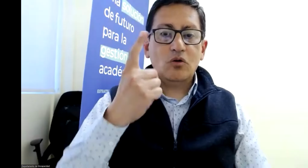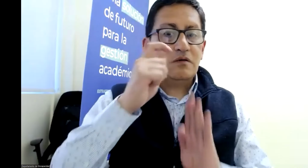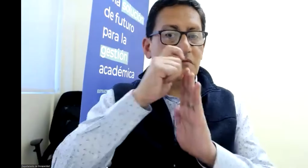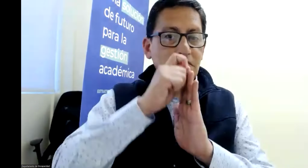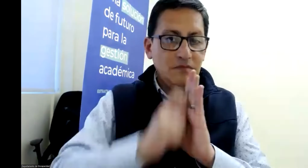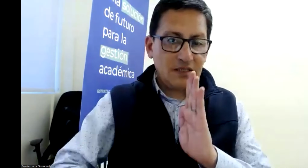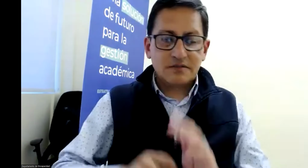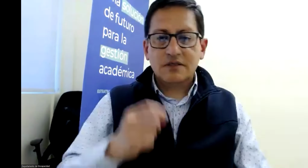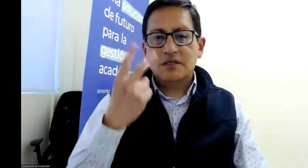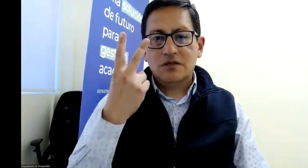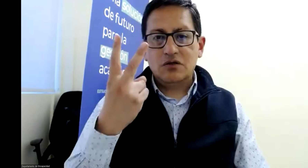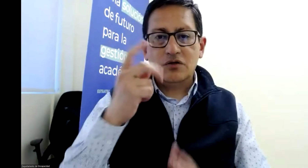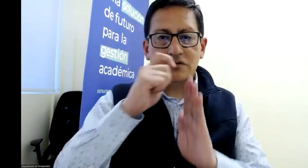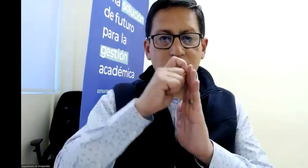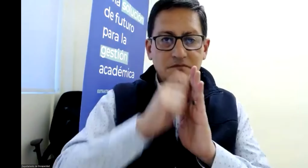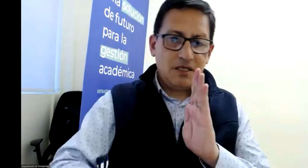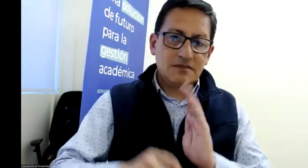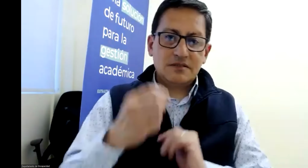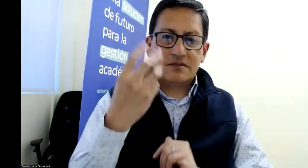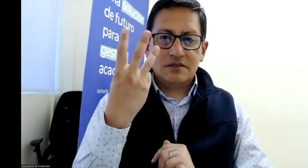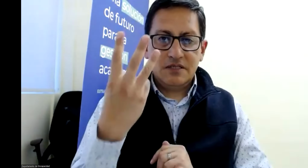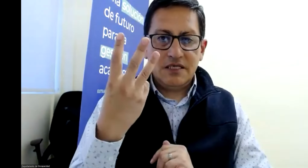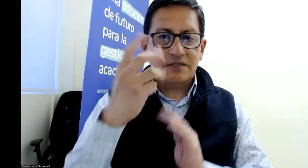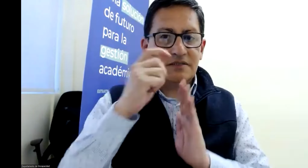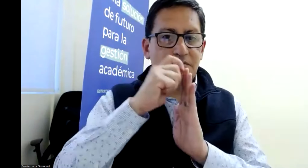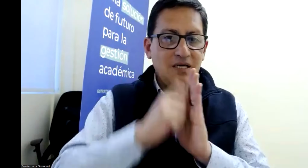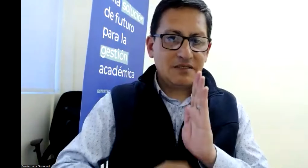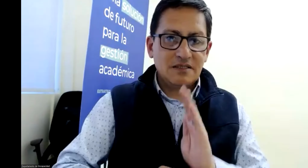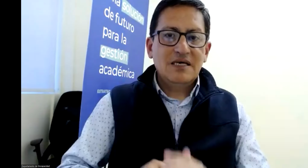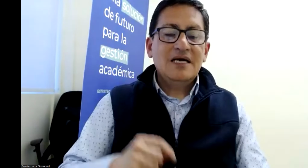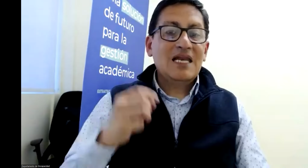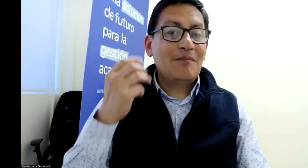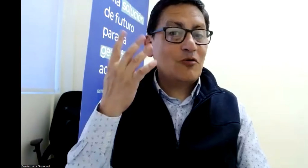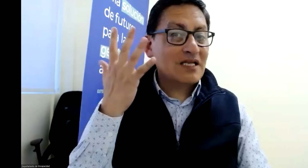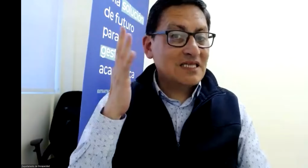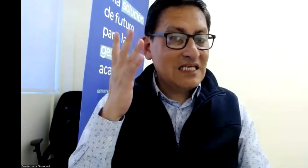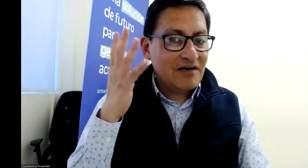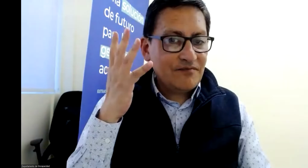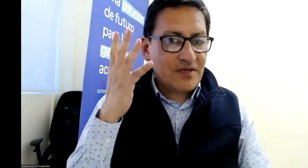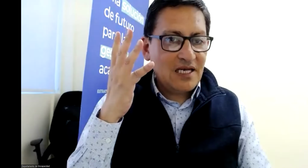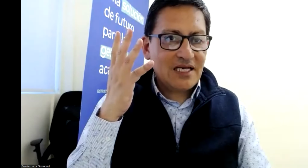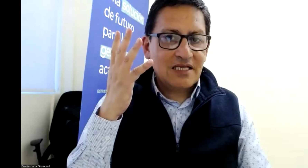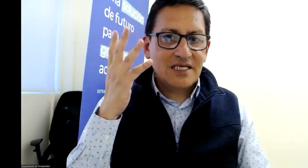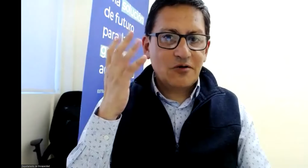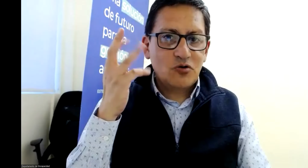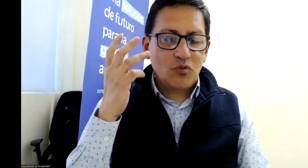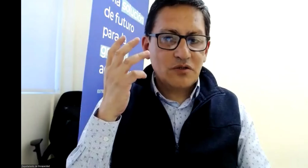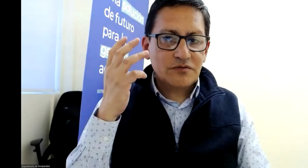un mes, dos meses, tres meses. La mano activa es la que indica los números